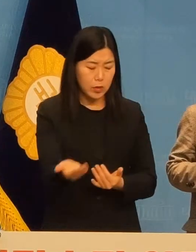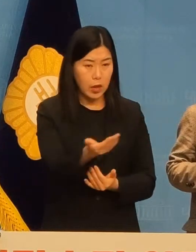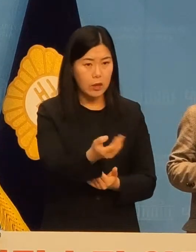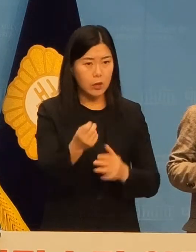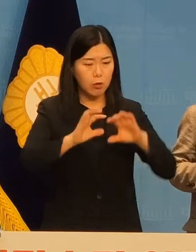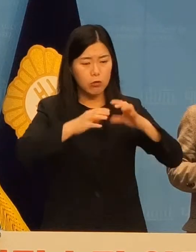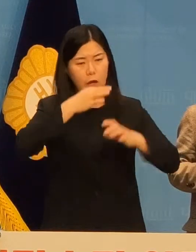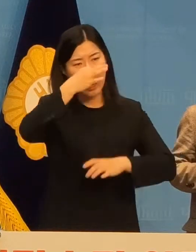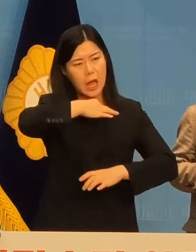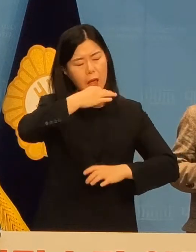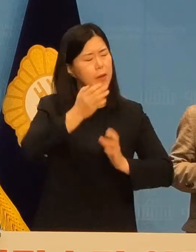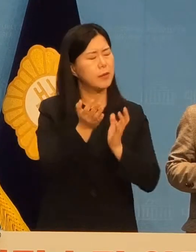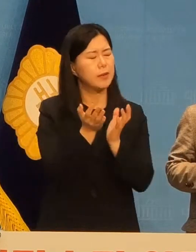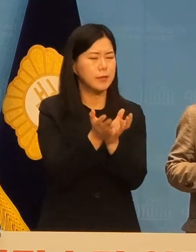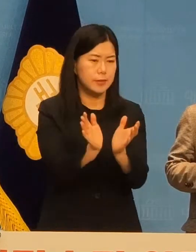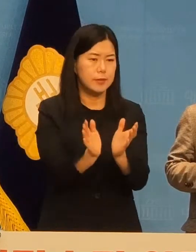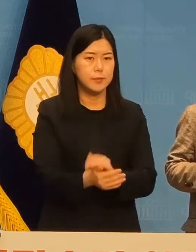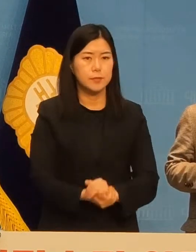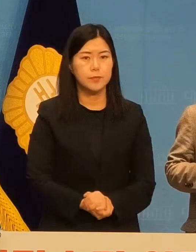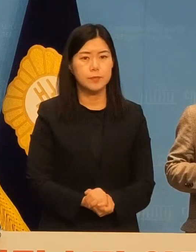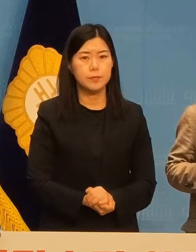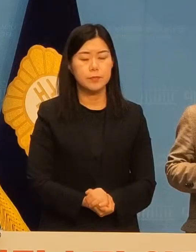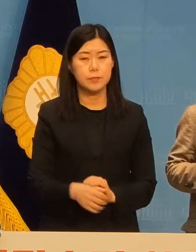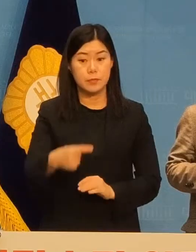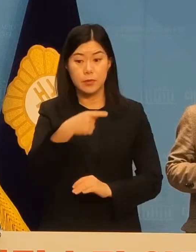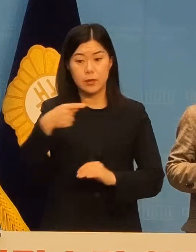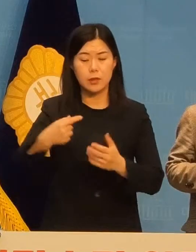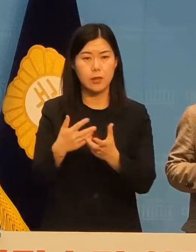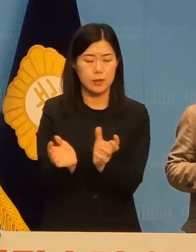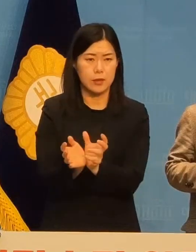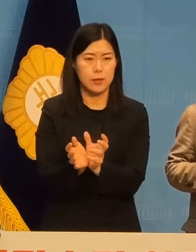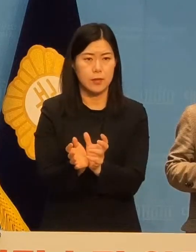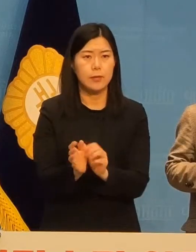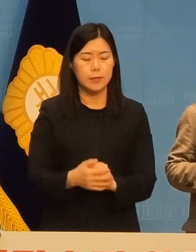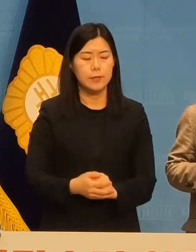국익에도 반합니다. 제1야당은 건강하게